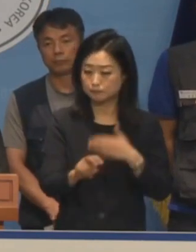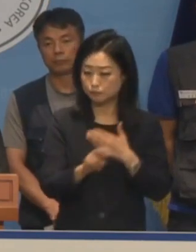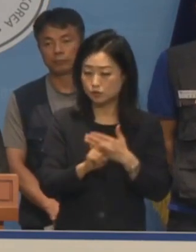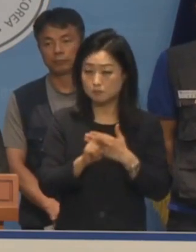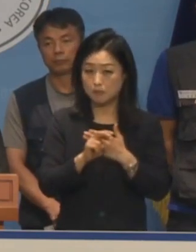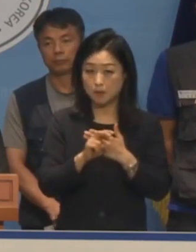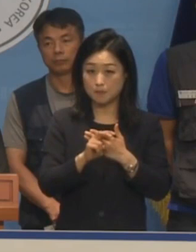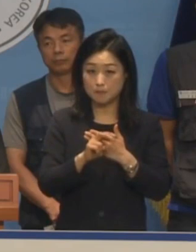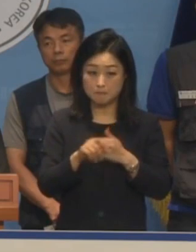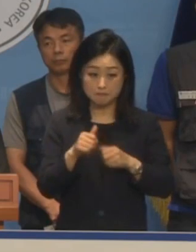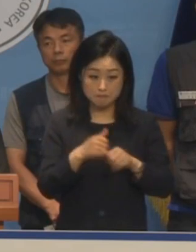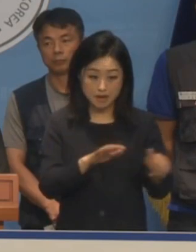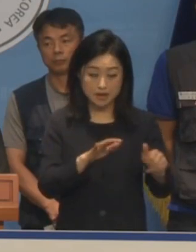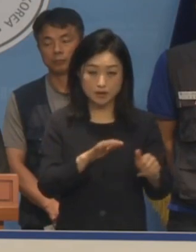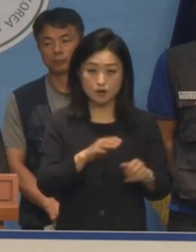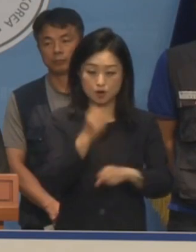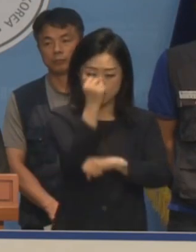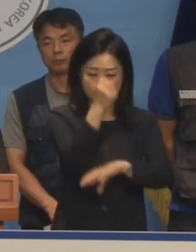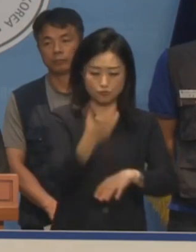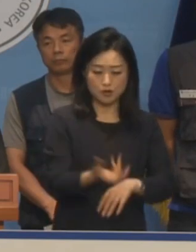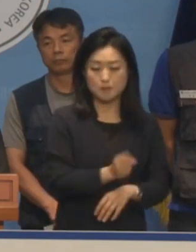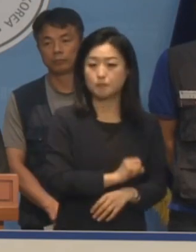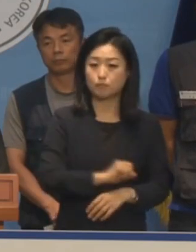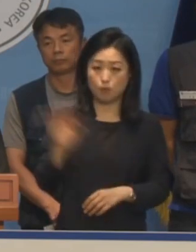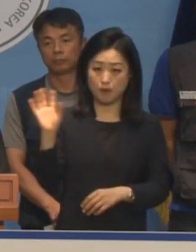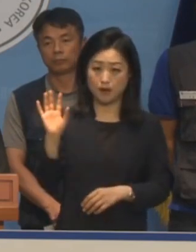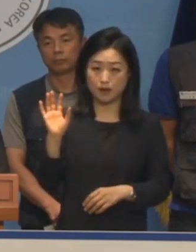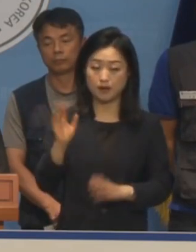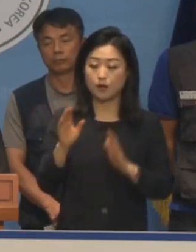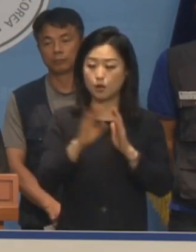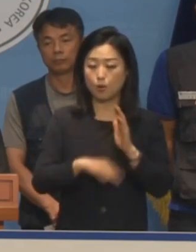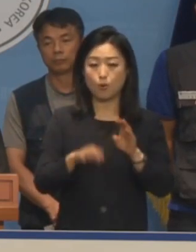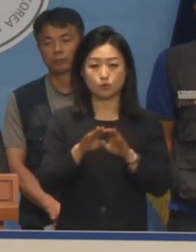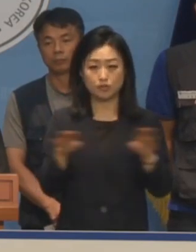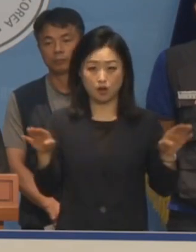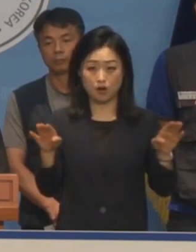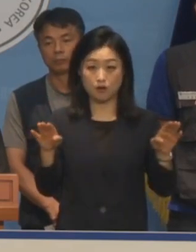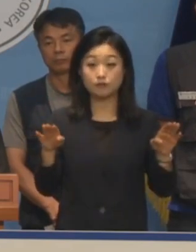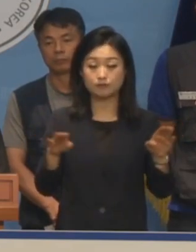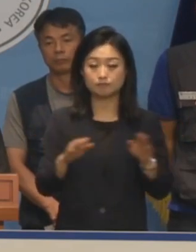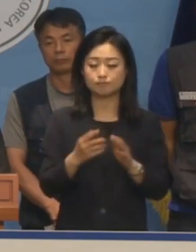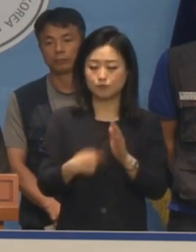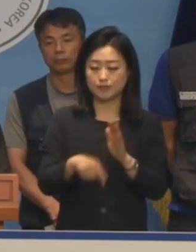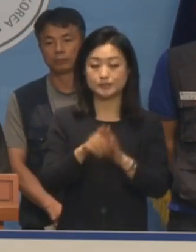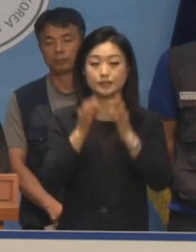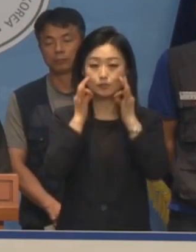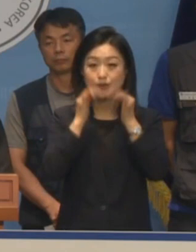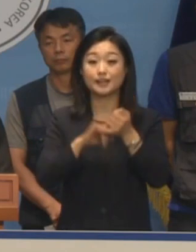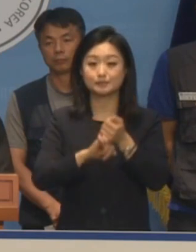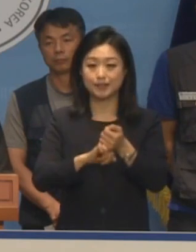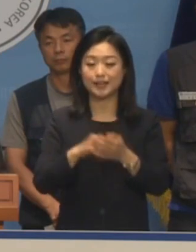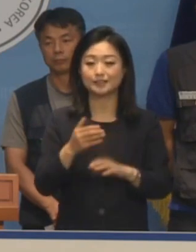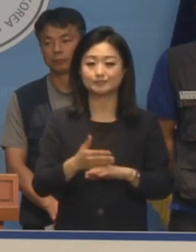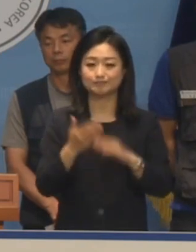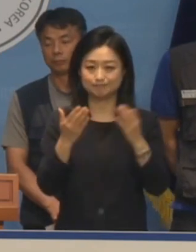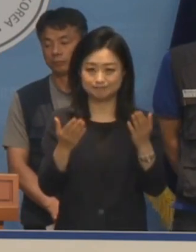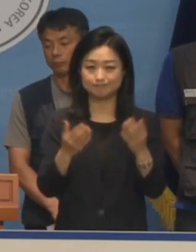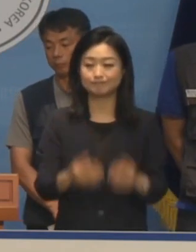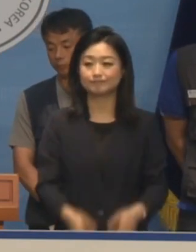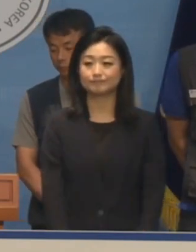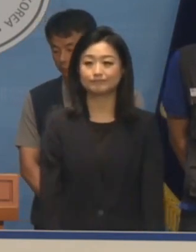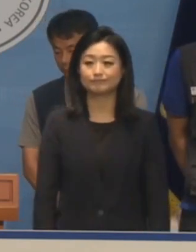문제를 뿌리뽑고 산업 현장의 공정과 질서를 바로 세우는데 앞장서 노력하겠습니다 감사합니다